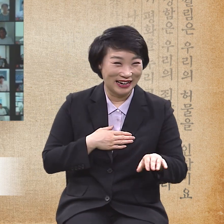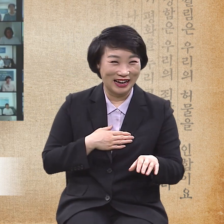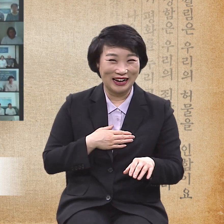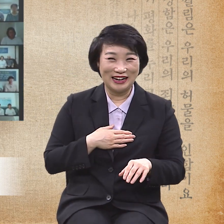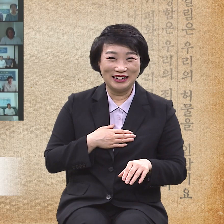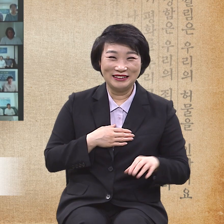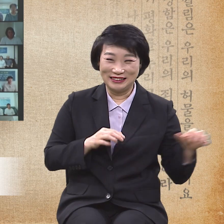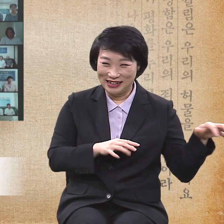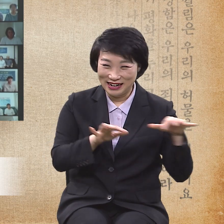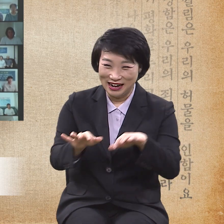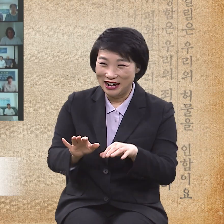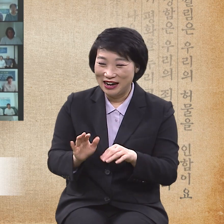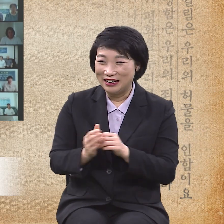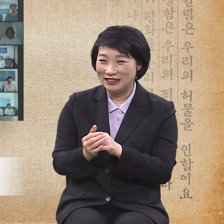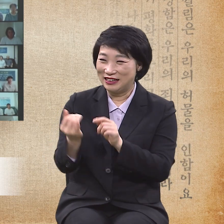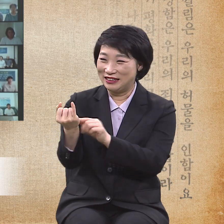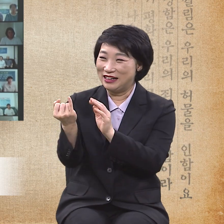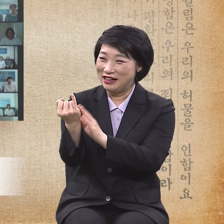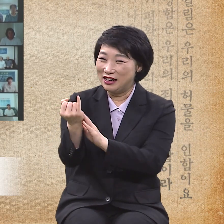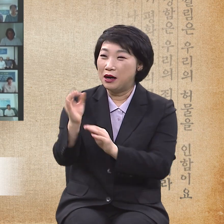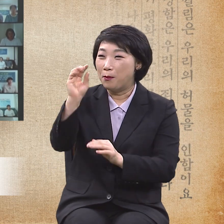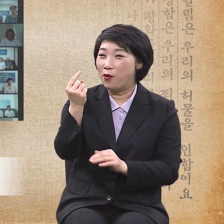저 부자 부럽지 않아?